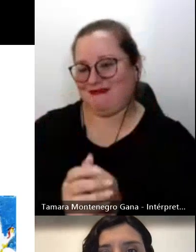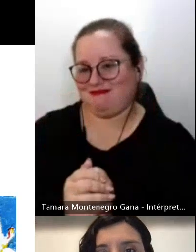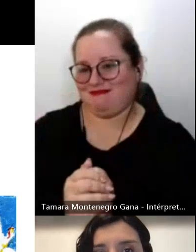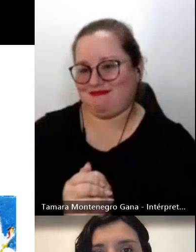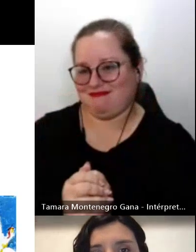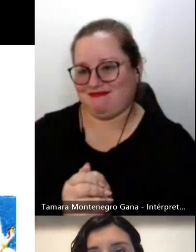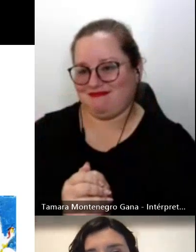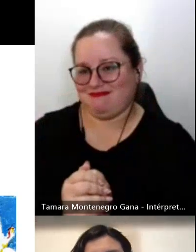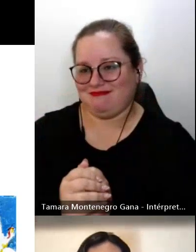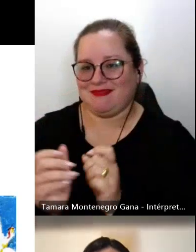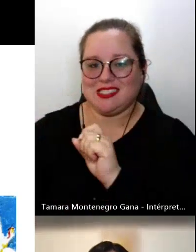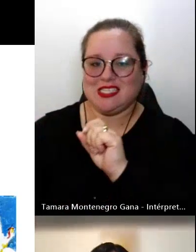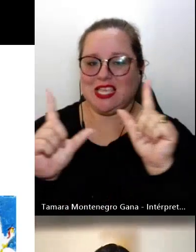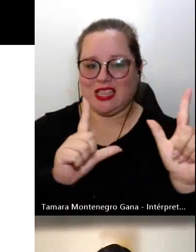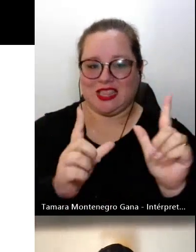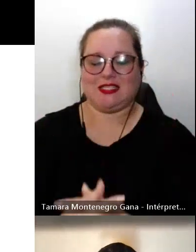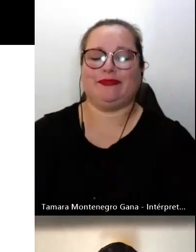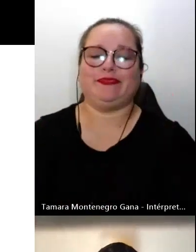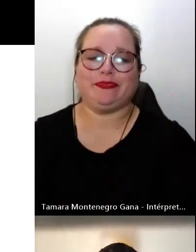La siguiente.